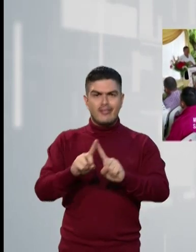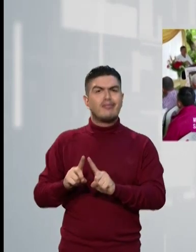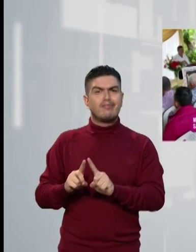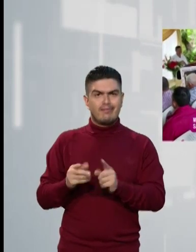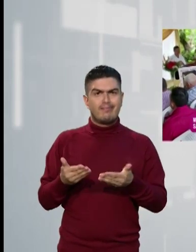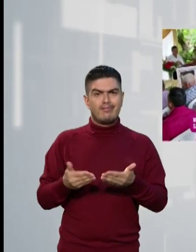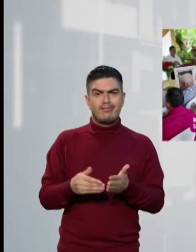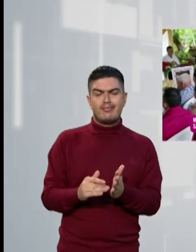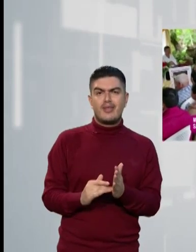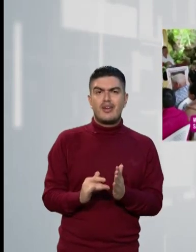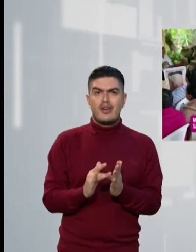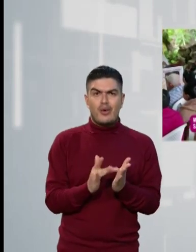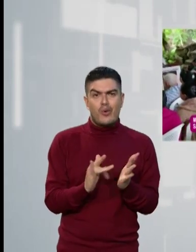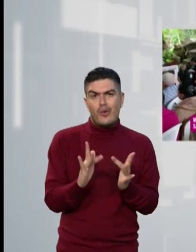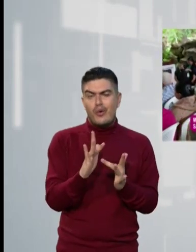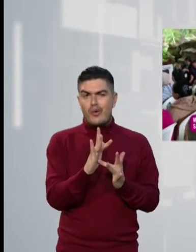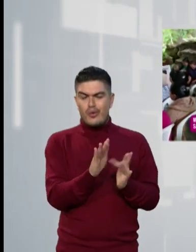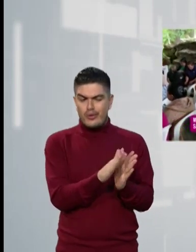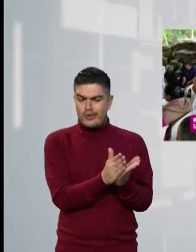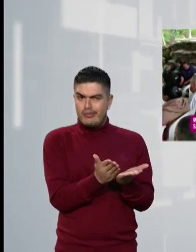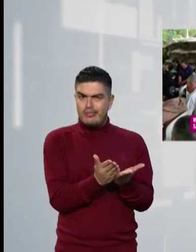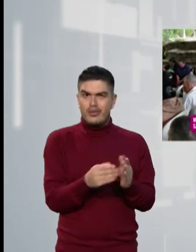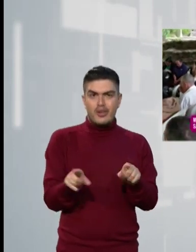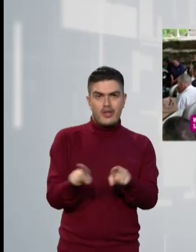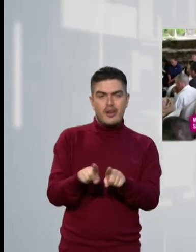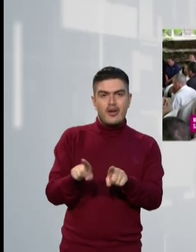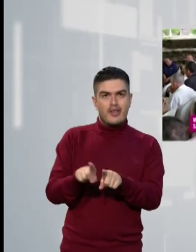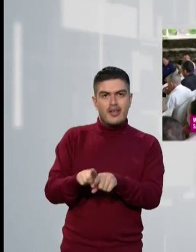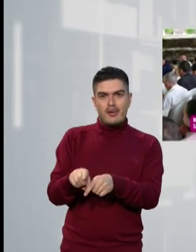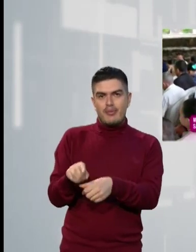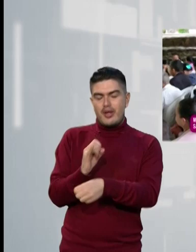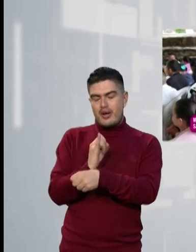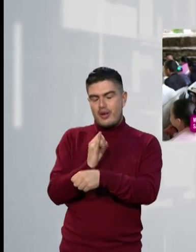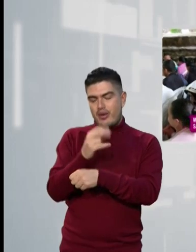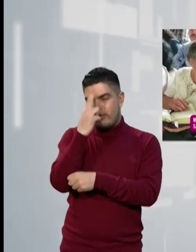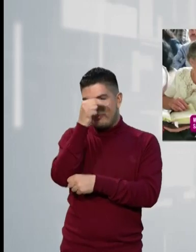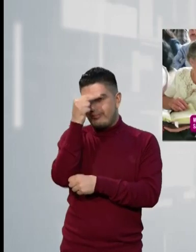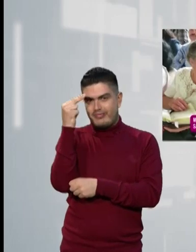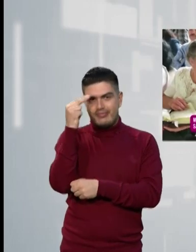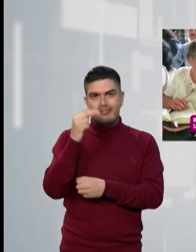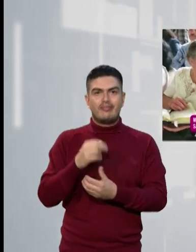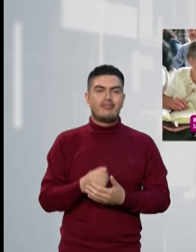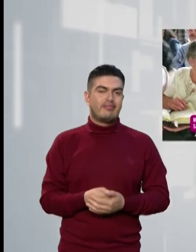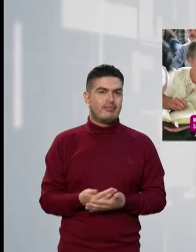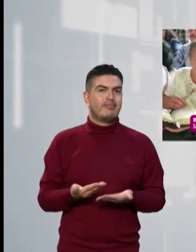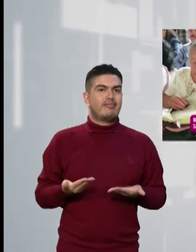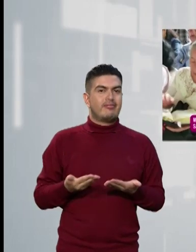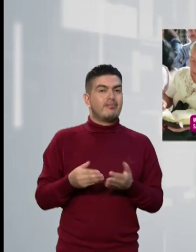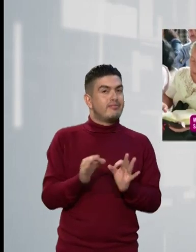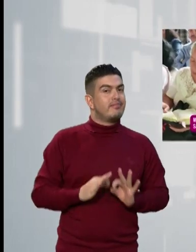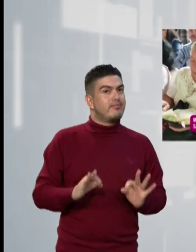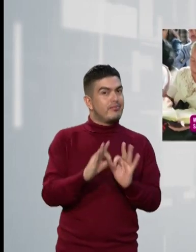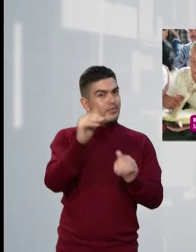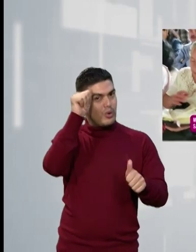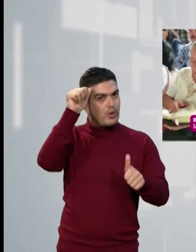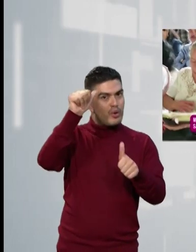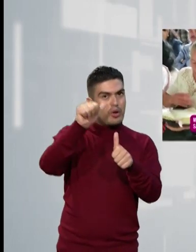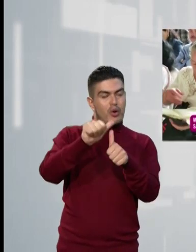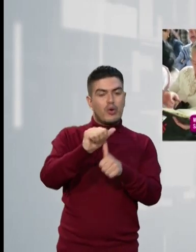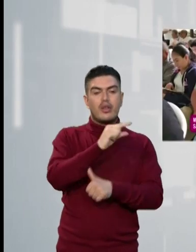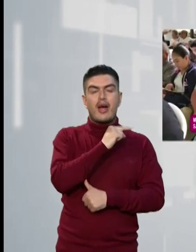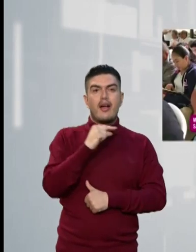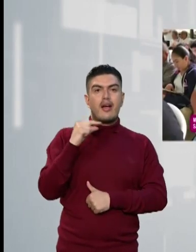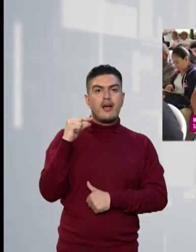Dios se realizó también una obora Santa y se finalizó con la Santa Eucaristía es propicio recordar las palabras del papa